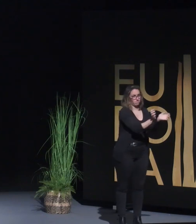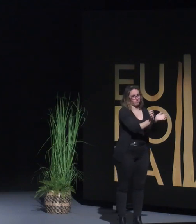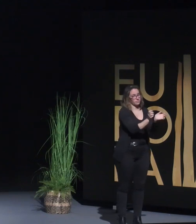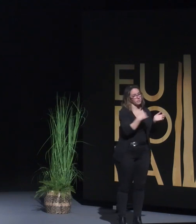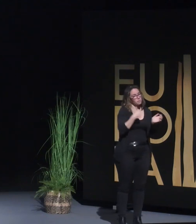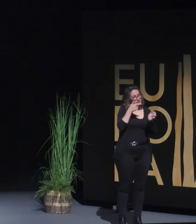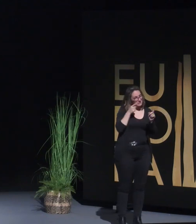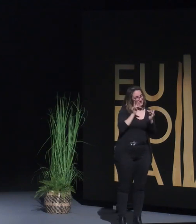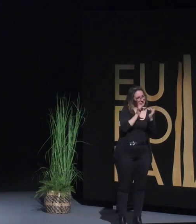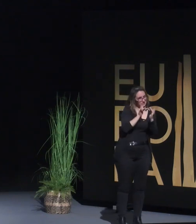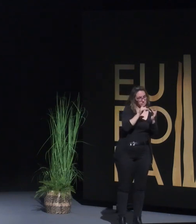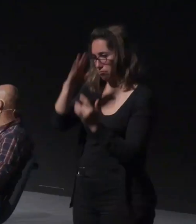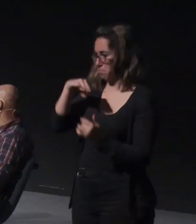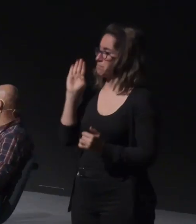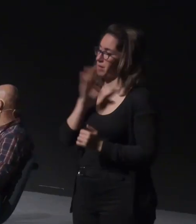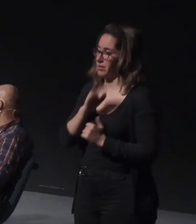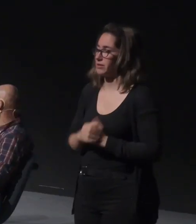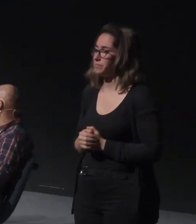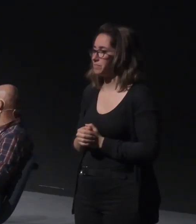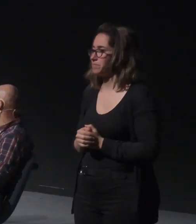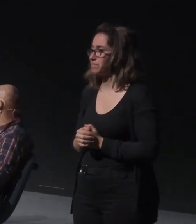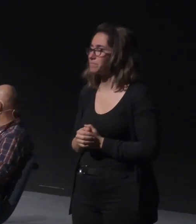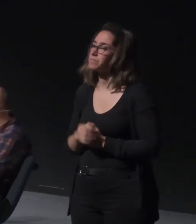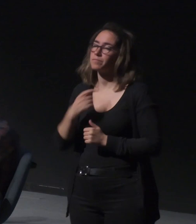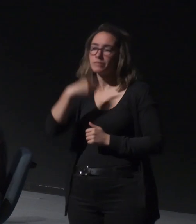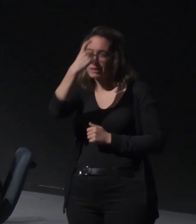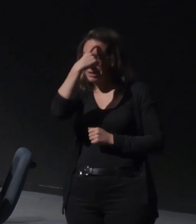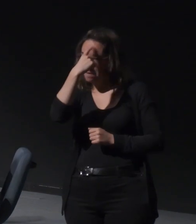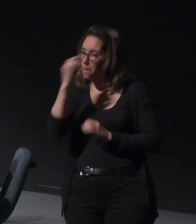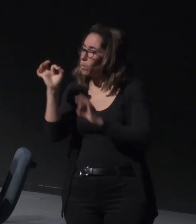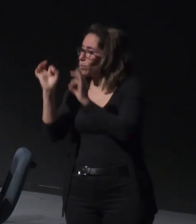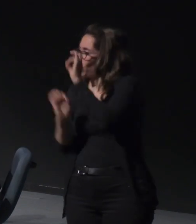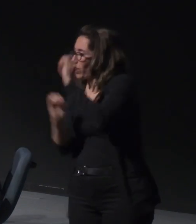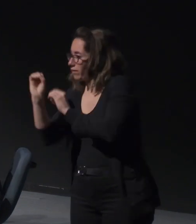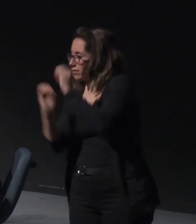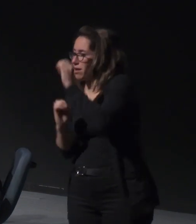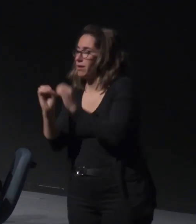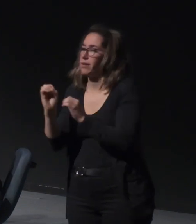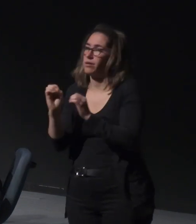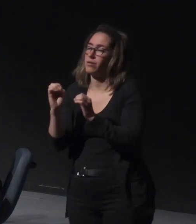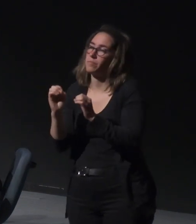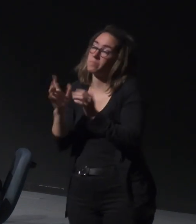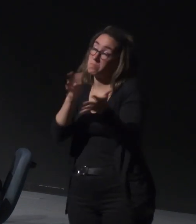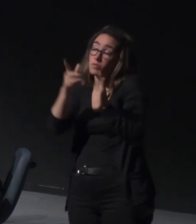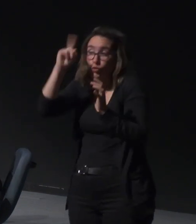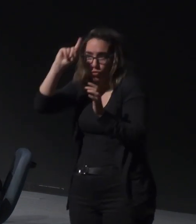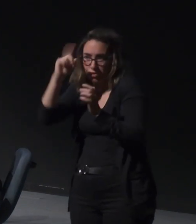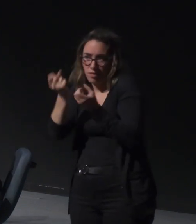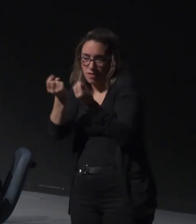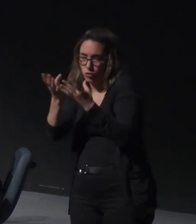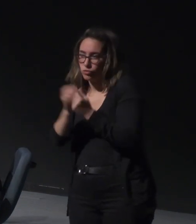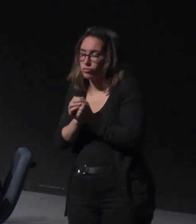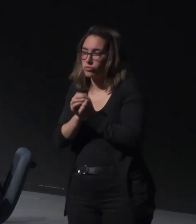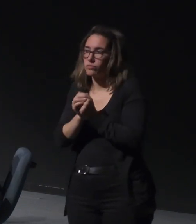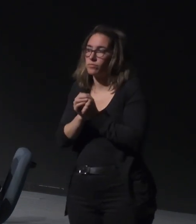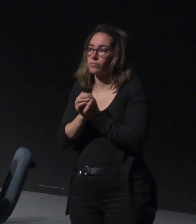¿Qué porcentaje de, no sé si, bueno, cuantificar esto será fácil, pero de las, digamos, casos que te